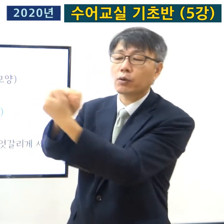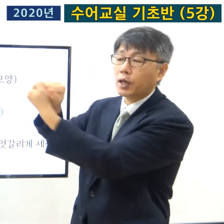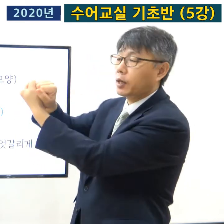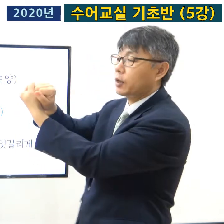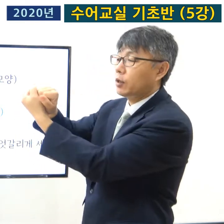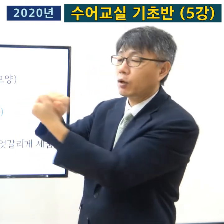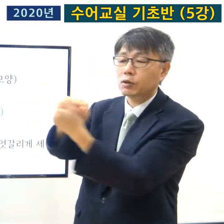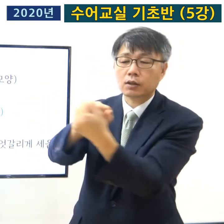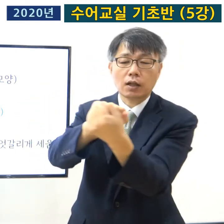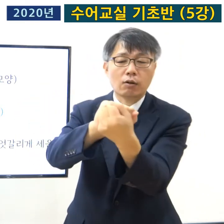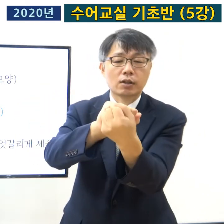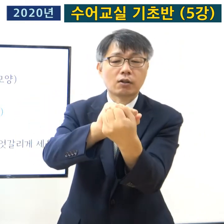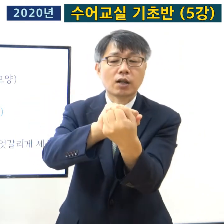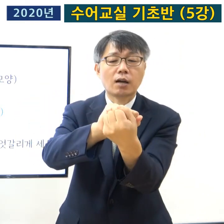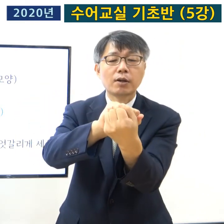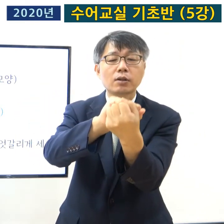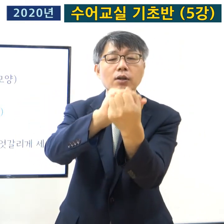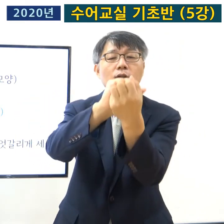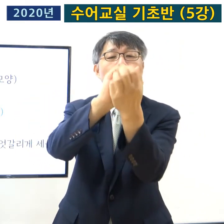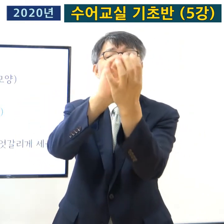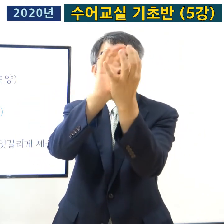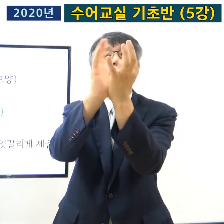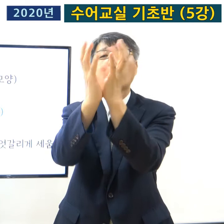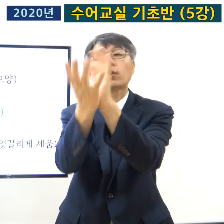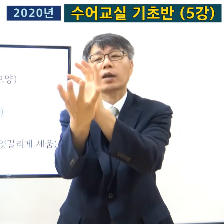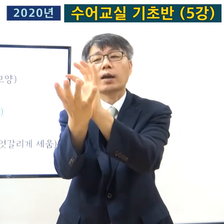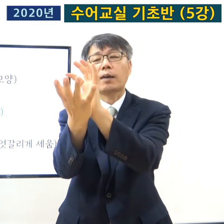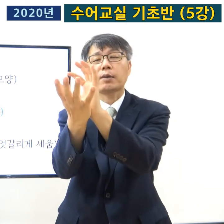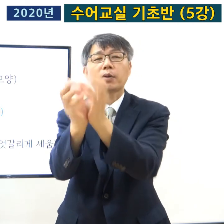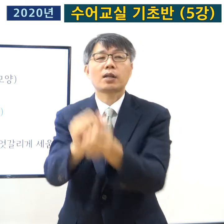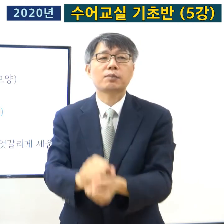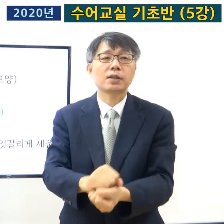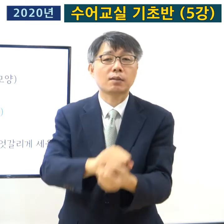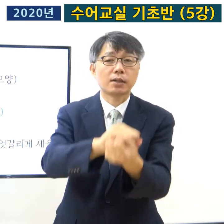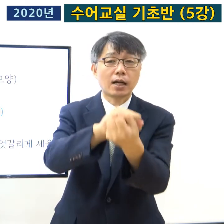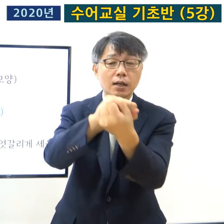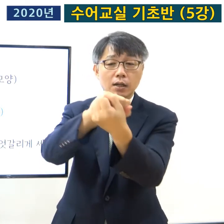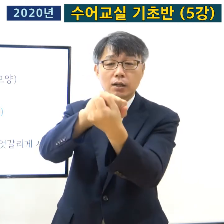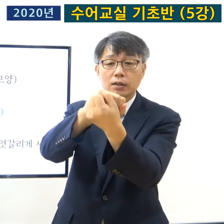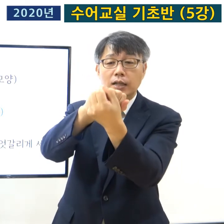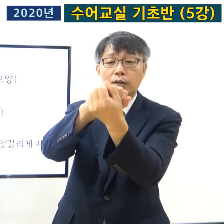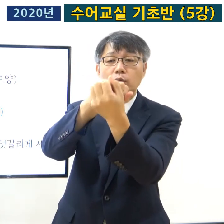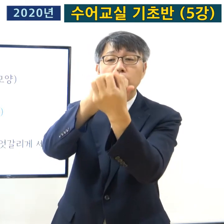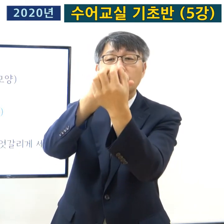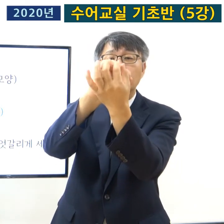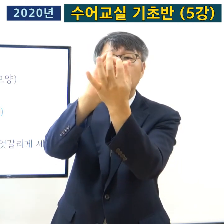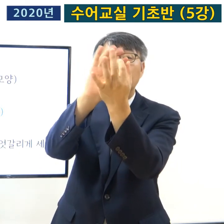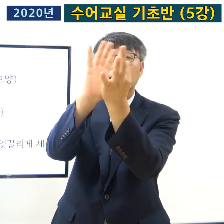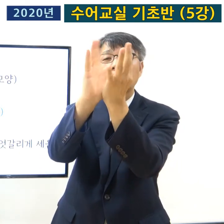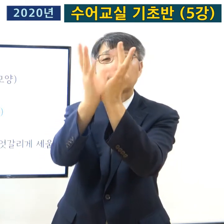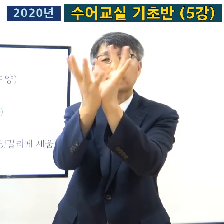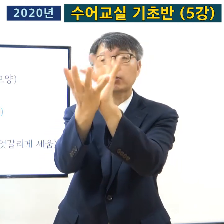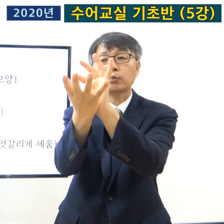이렇게 어긋나고 있다고 생각하면 요렇게 하면 피는 겁니다. 자 손가락을 이렇게 살살